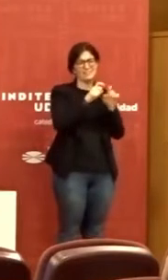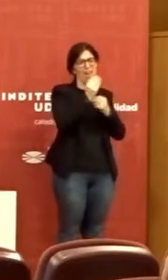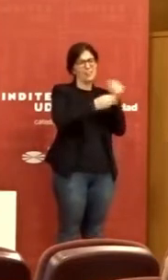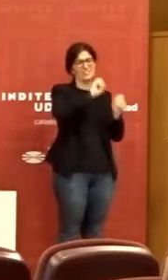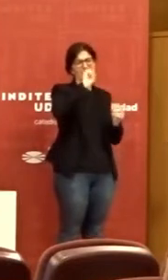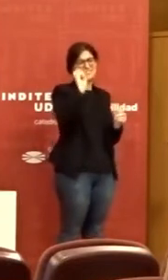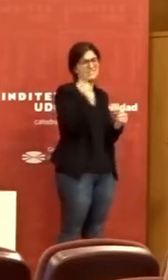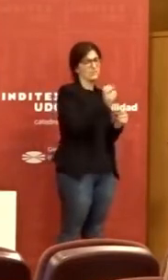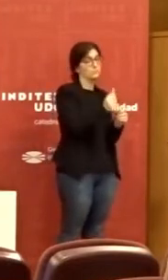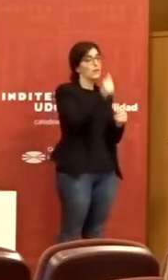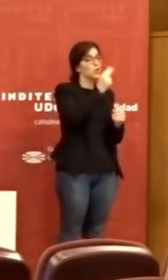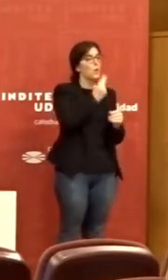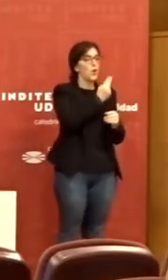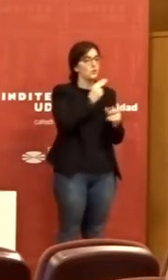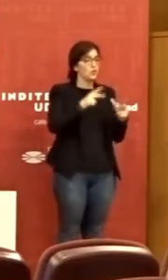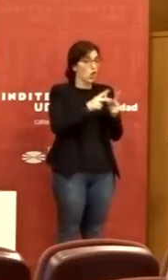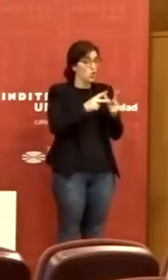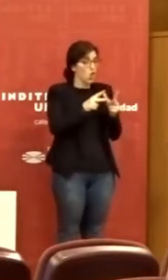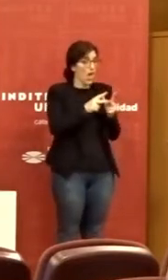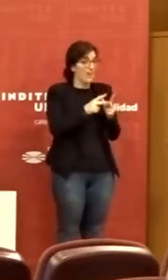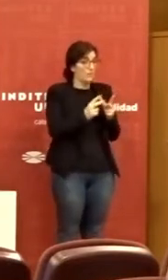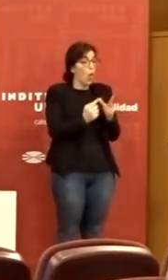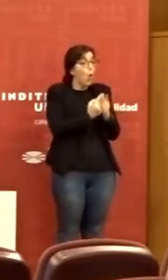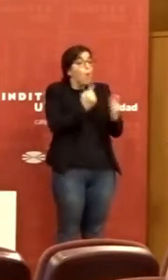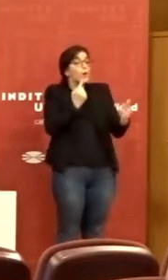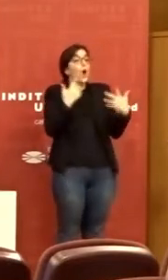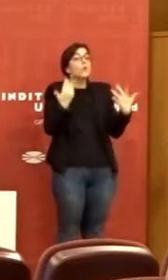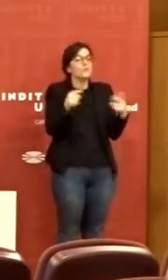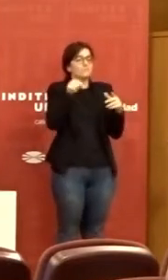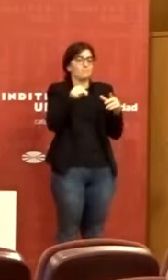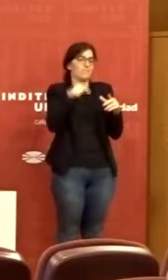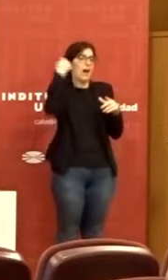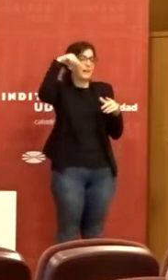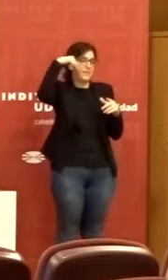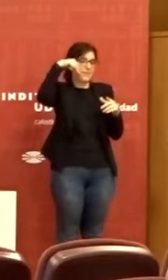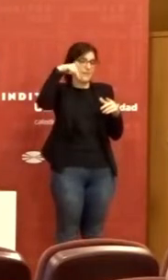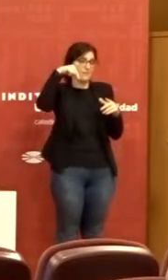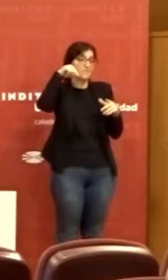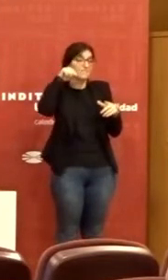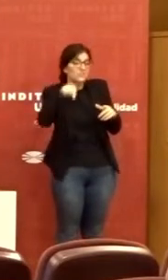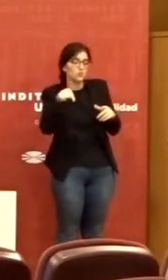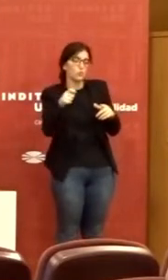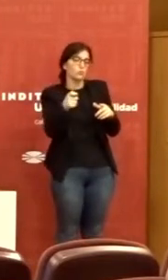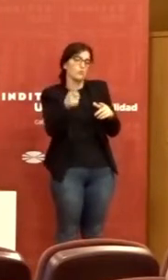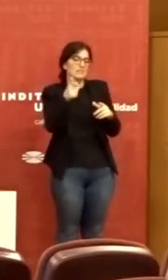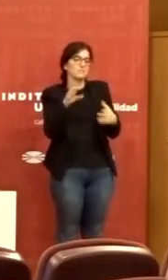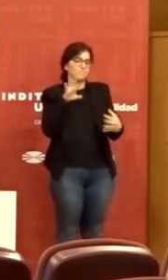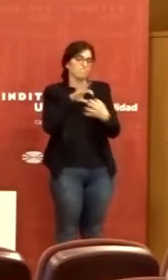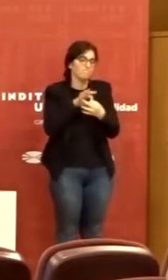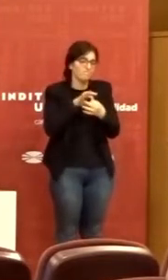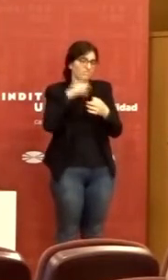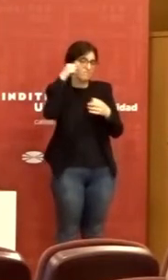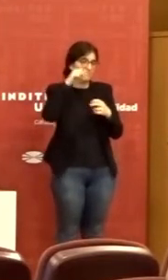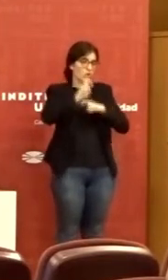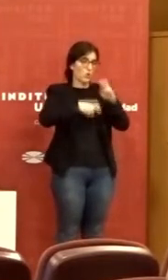compromiso social y una de ellas es esta cátedra que tiene mucho que ver con nuestra cátedra de sostenibilidad e innovación social. Nosotros la llamamos la